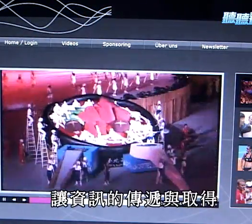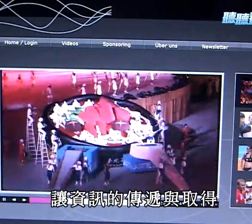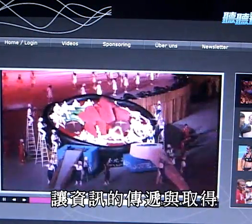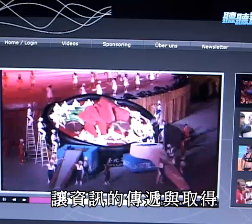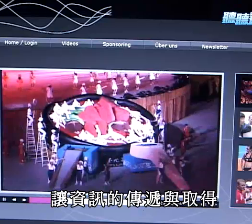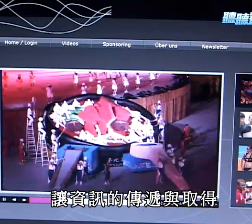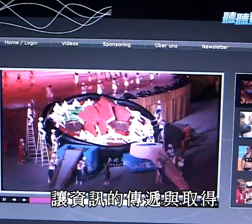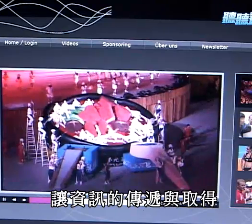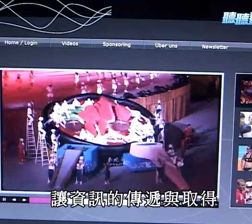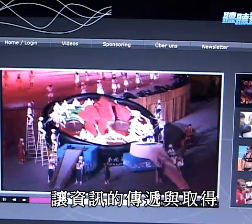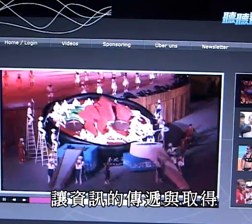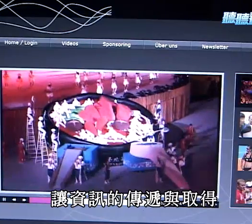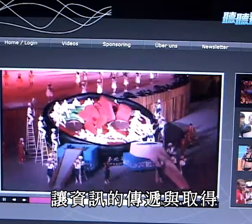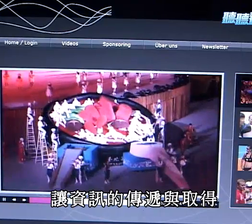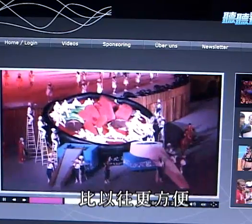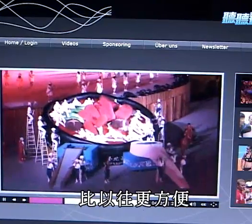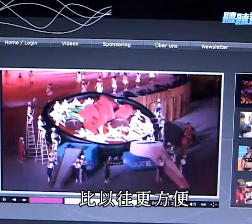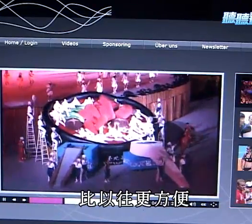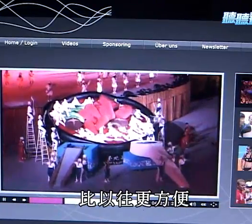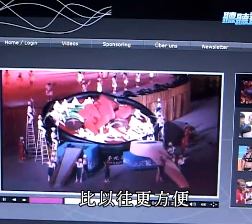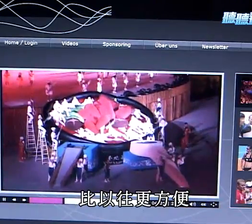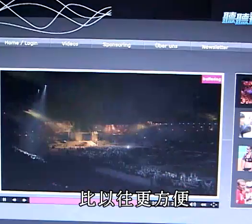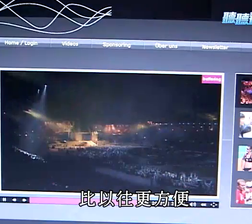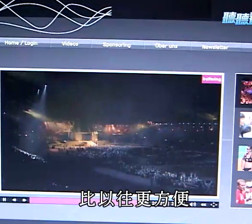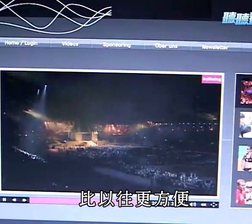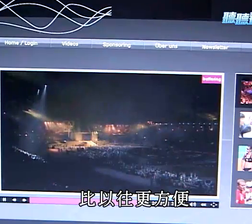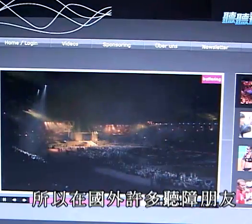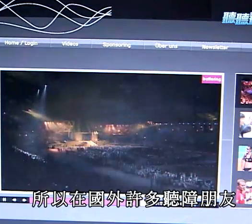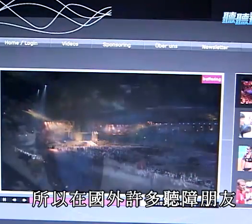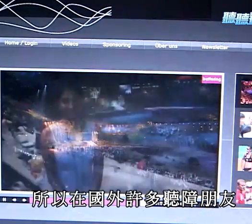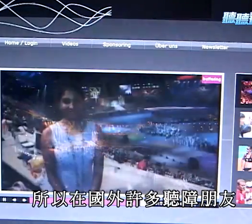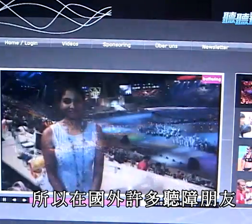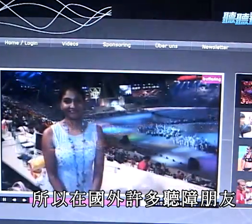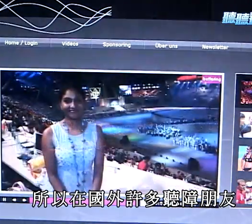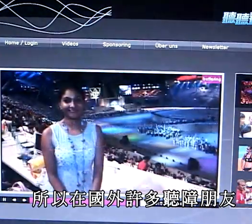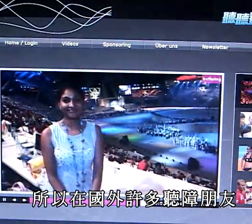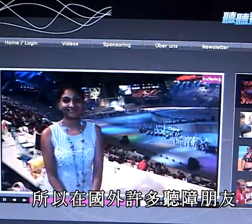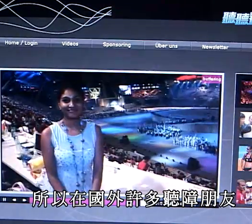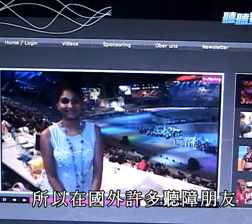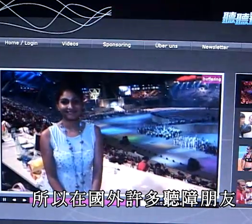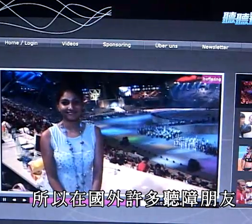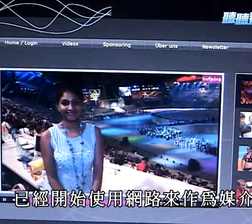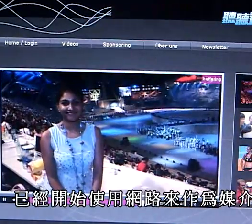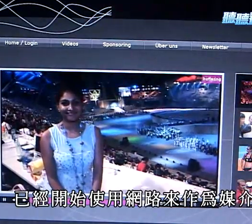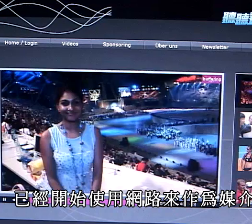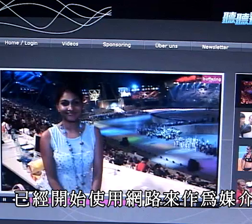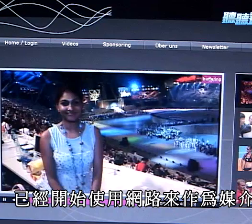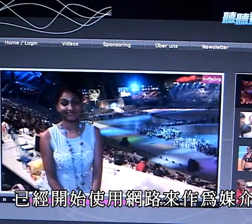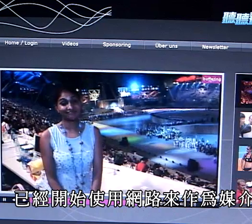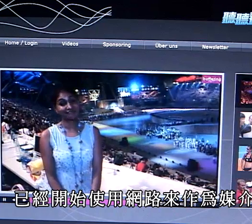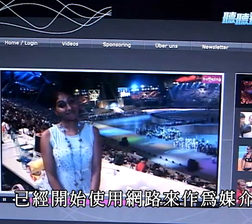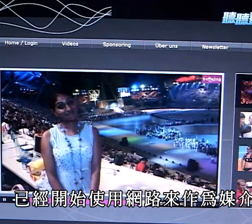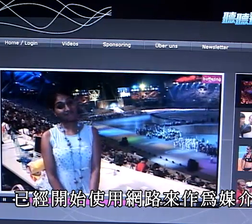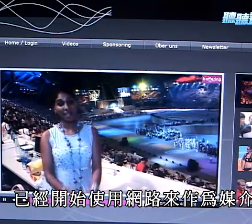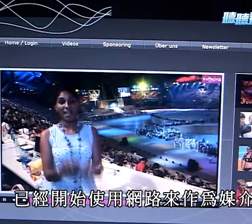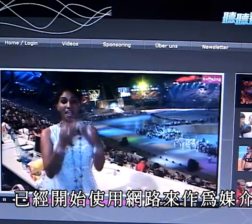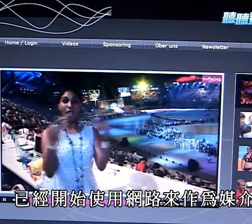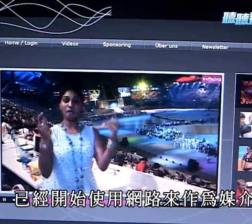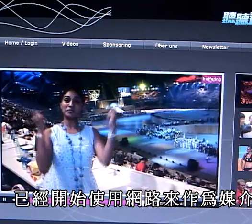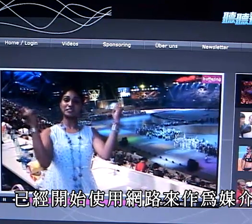资讯的传递与取得比以往更方便，所以在国外许多听障朋友已经开始使用网络来作为媒介，